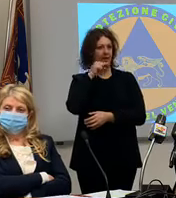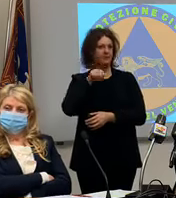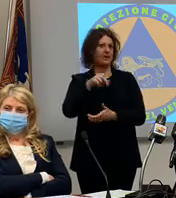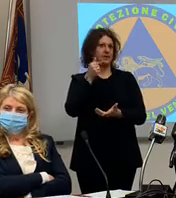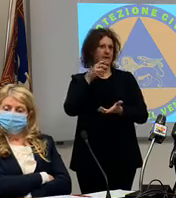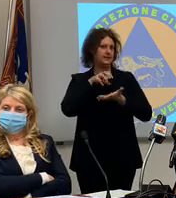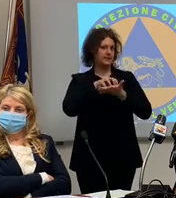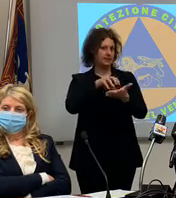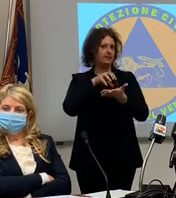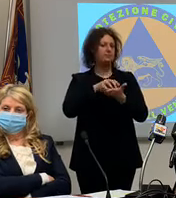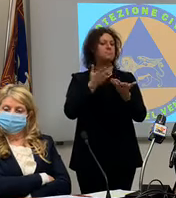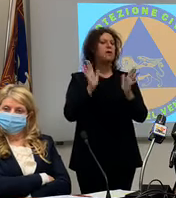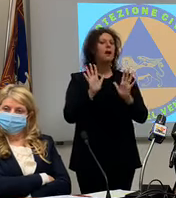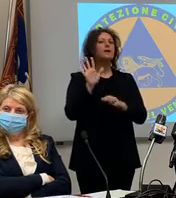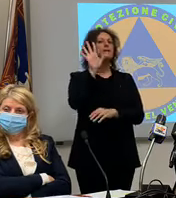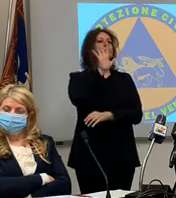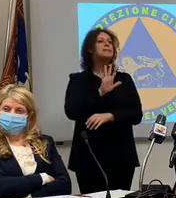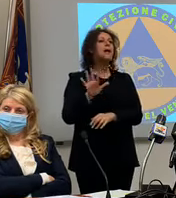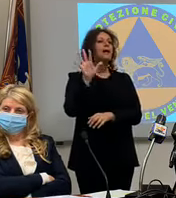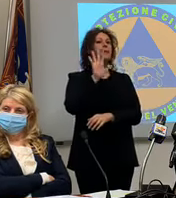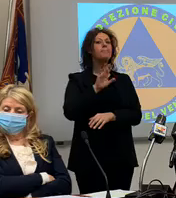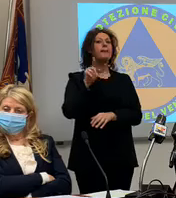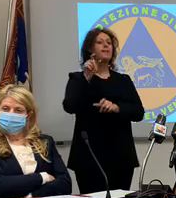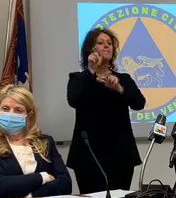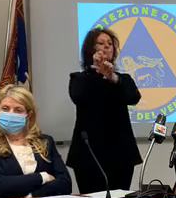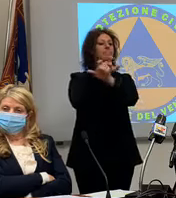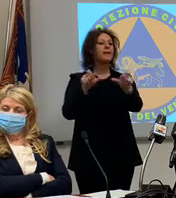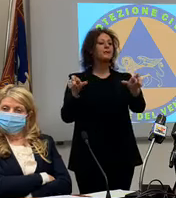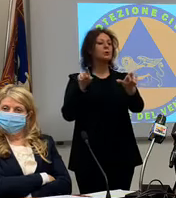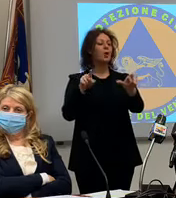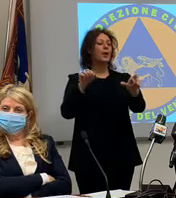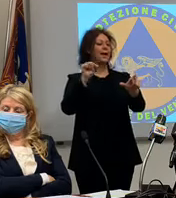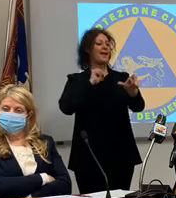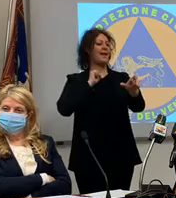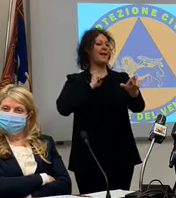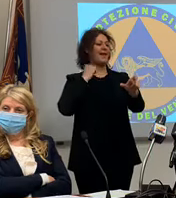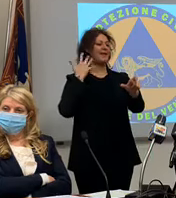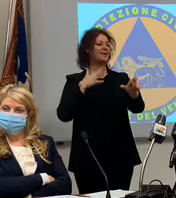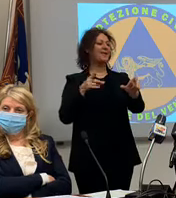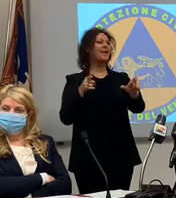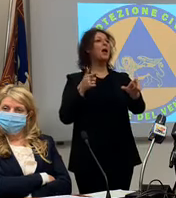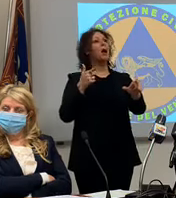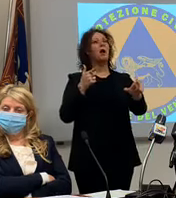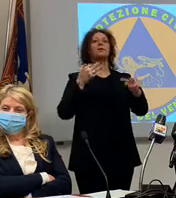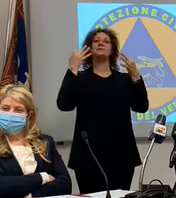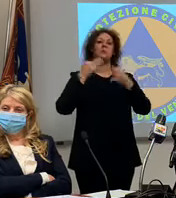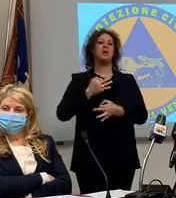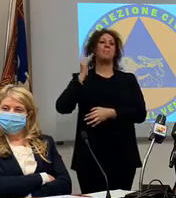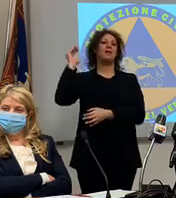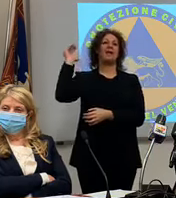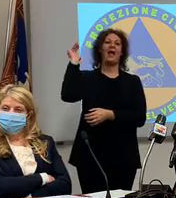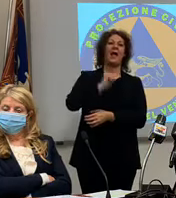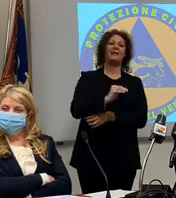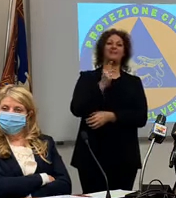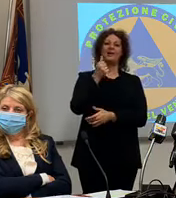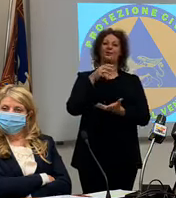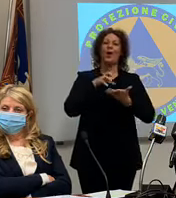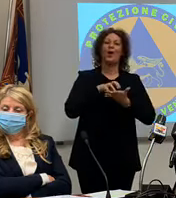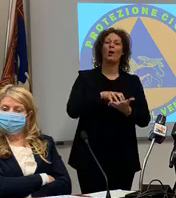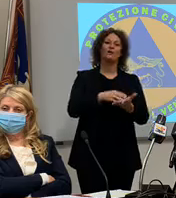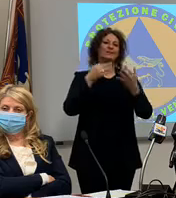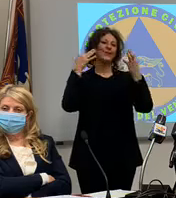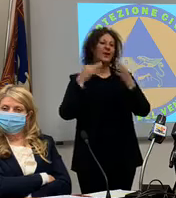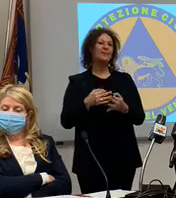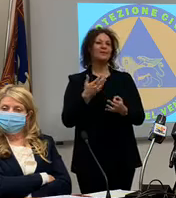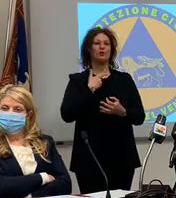stia Alimentando nelle persone l'aspettativa che che ci siano soldi per tutti e almeno questo anche vedo dai commenti sui social cioè